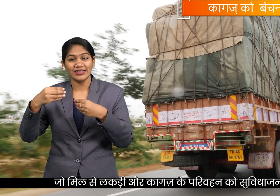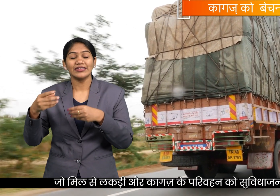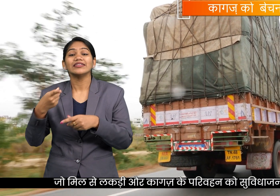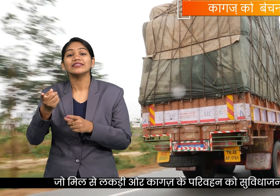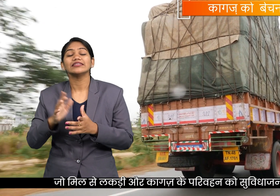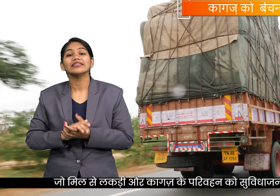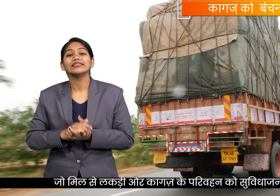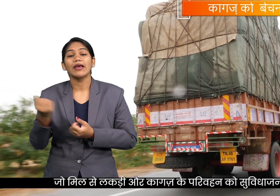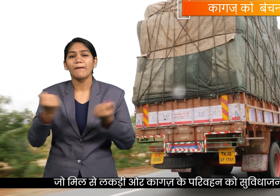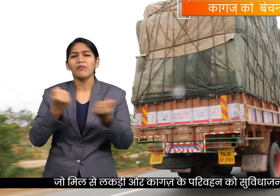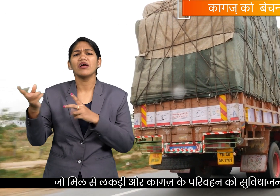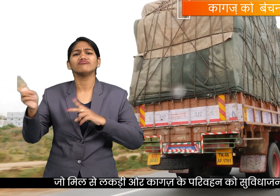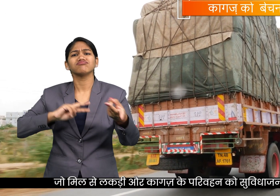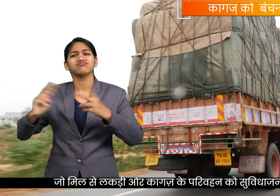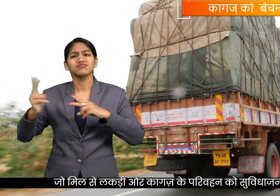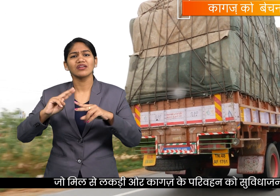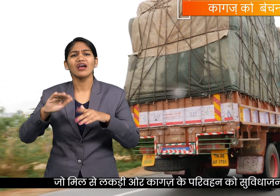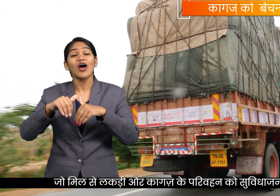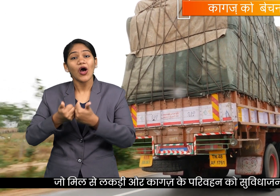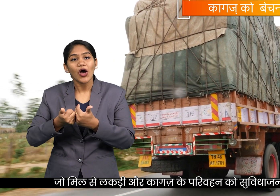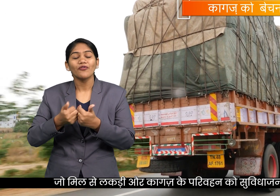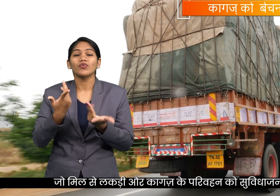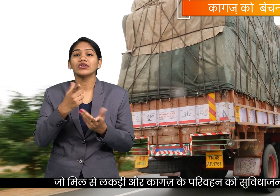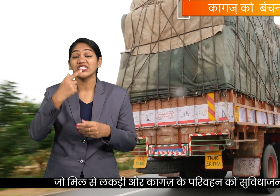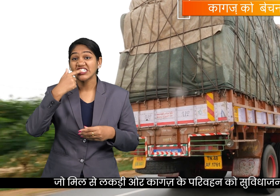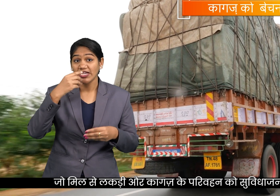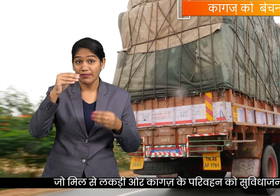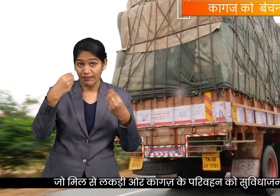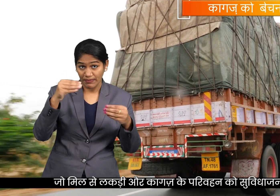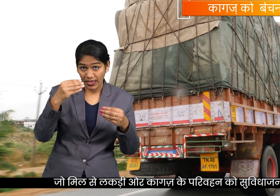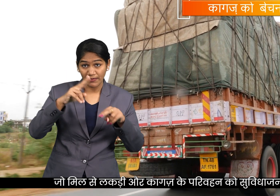और कागज के परिवहन को सुविधाजनक बनाते हैं।